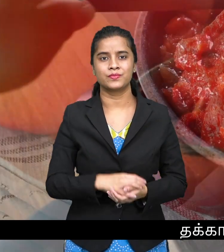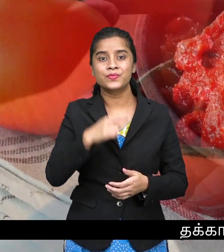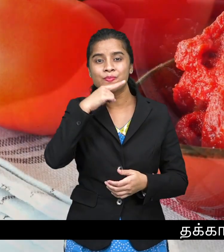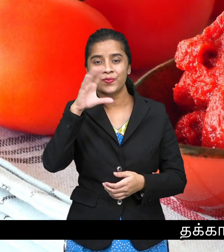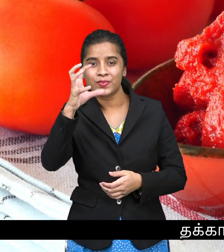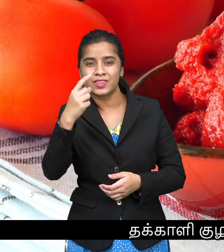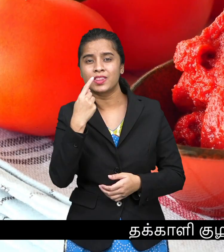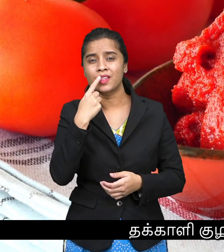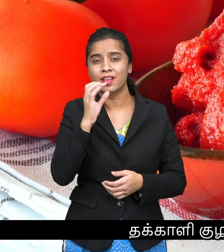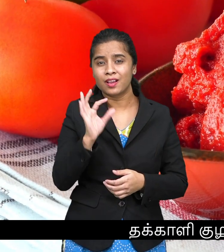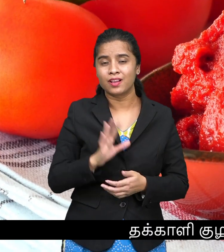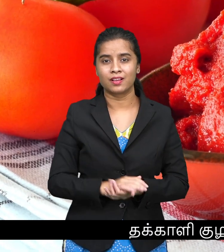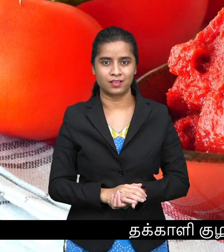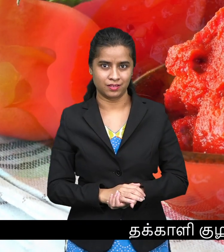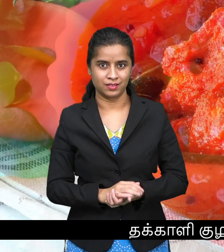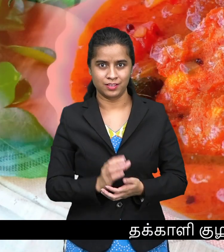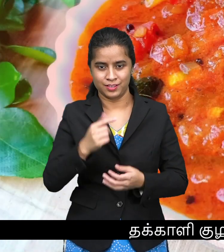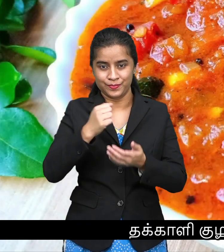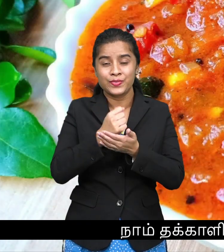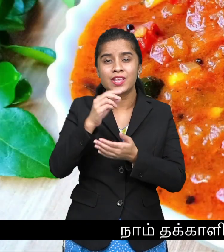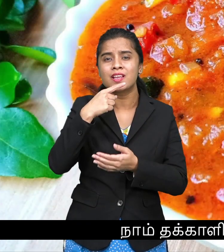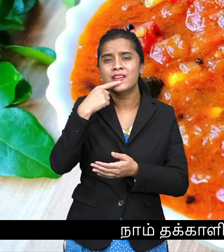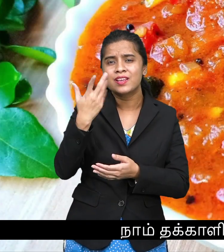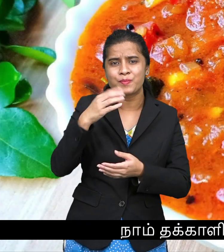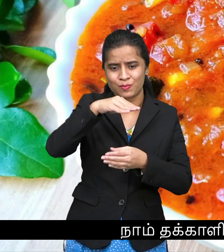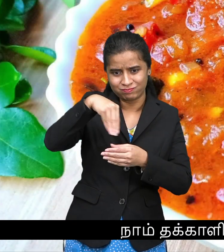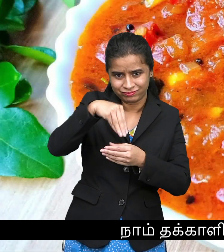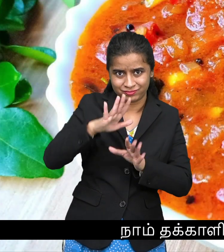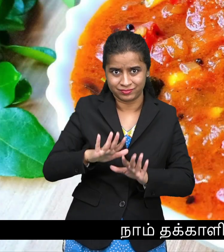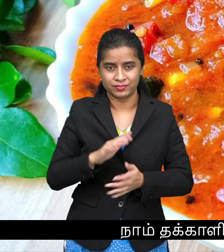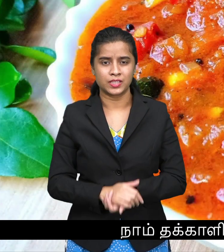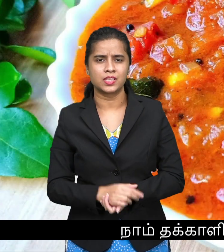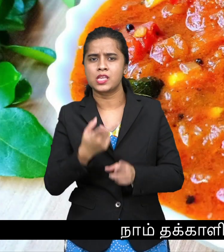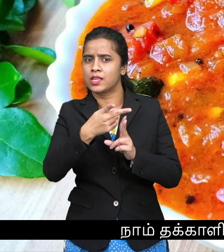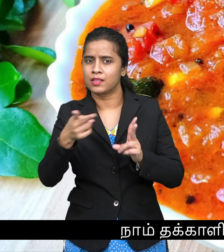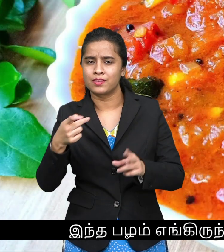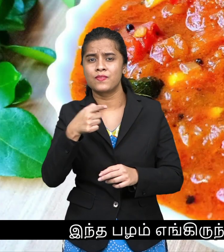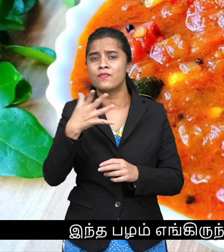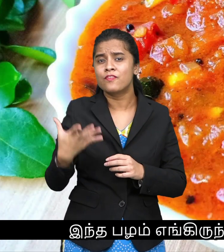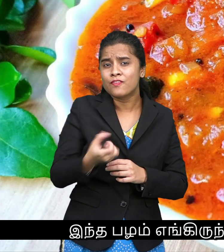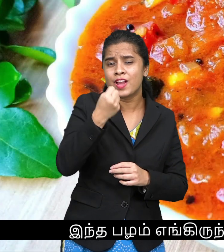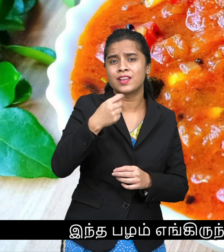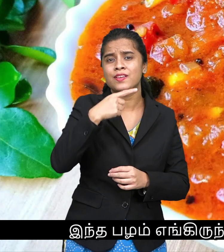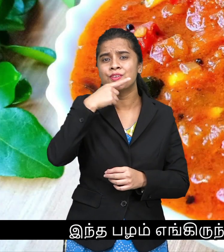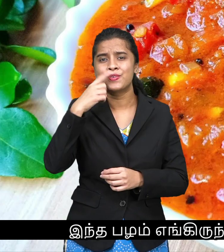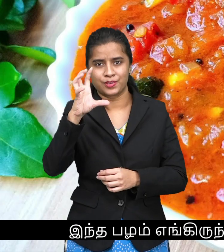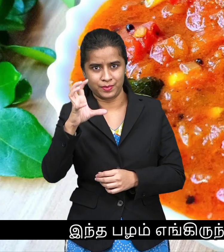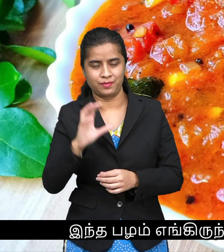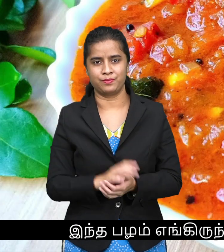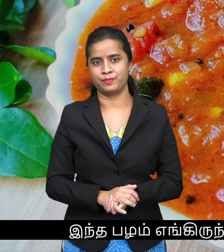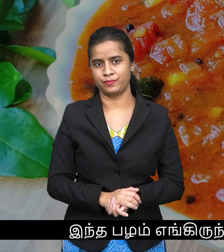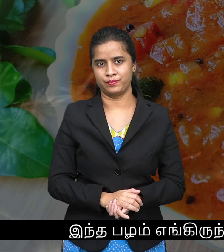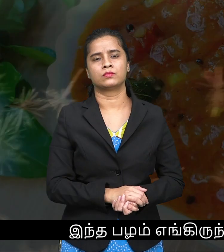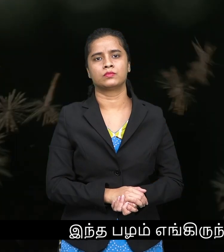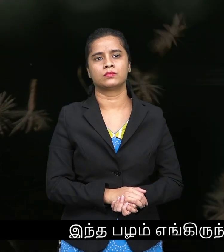தக்காளி ஊறுகாய், தக்காளி குழம்பு போன்றவற்றில் நாம் தக்காளியை காண்கிறோம். இந்த பழம் எங்கிருந்து